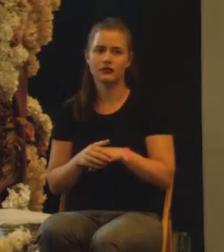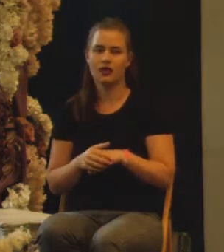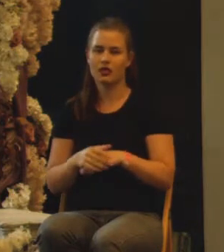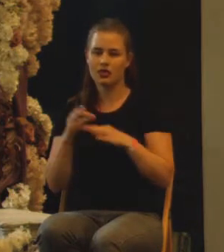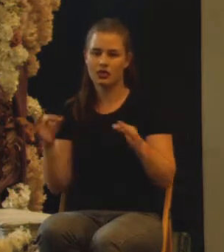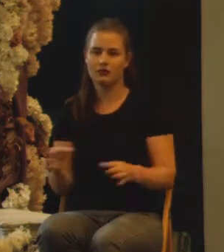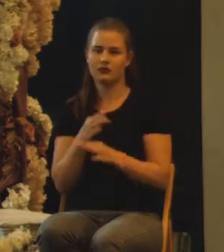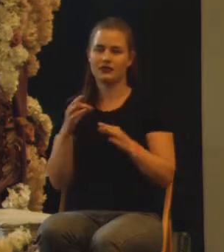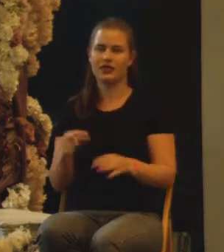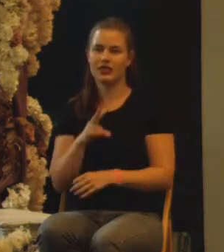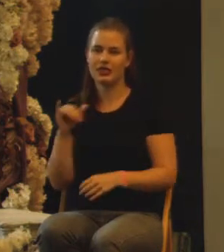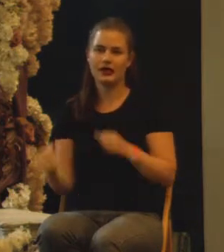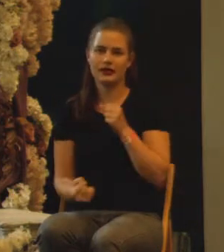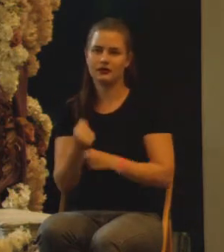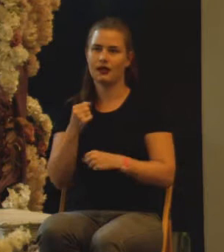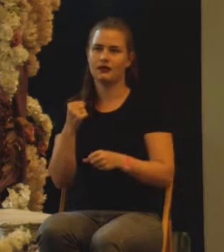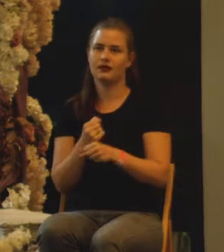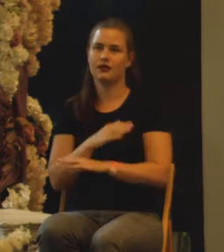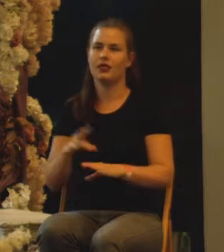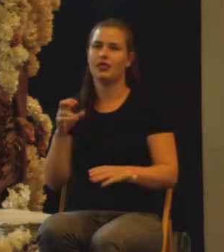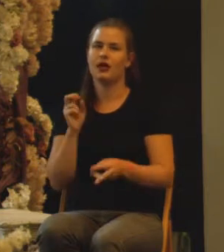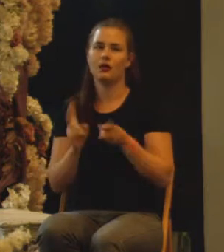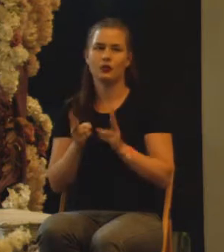нифига, нихера не делать на кухне.